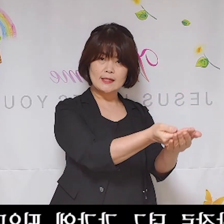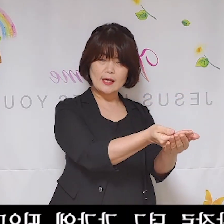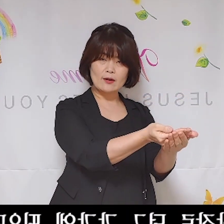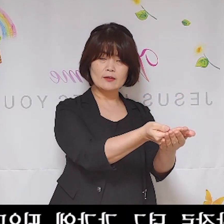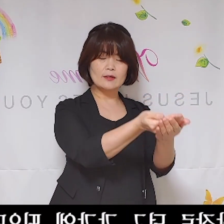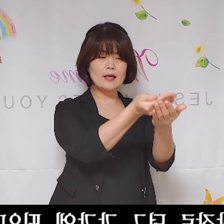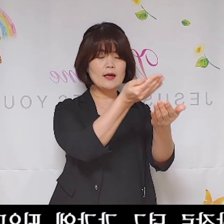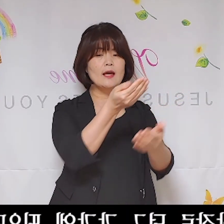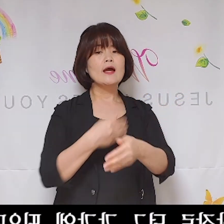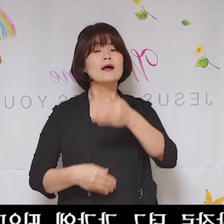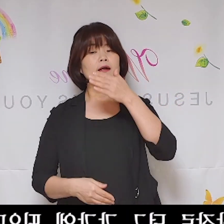할게요. 이렇게